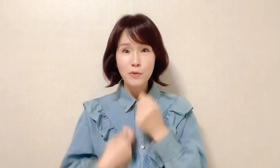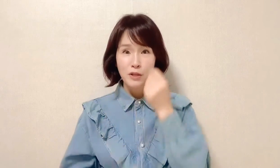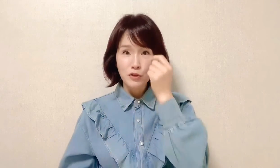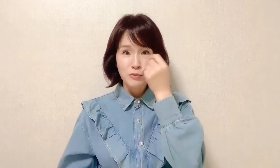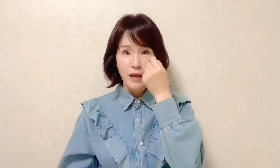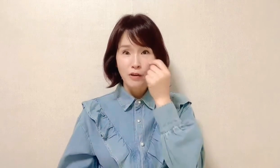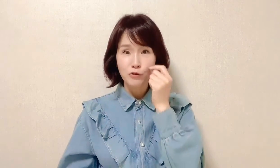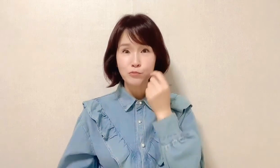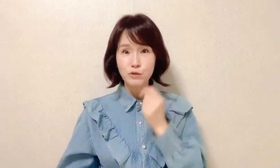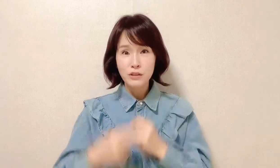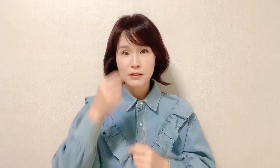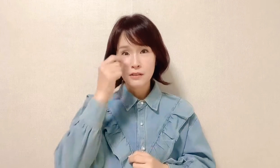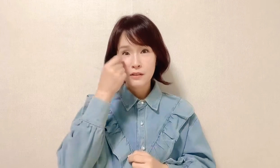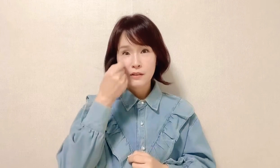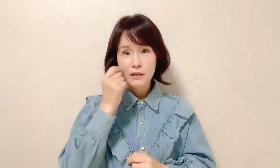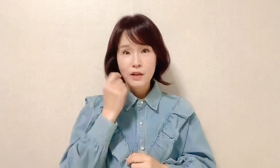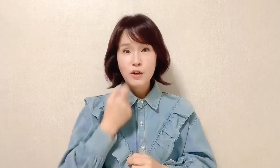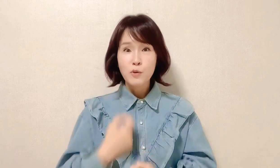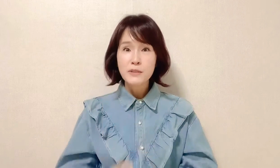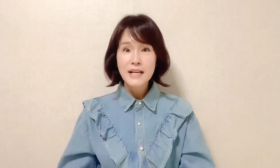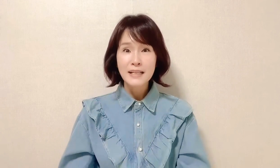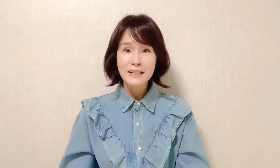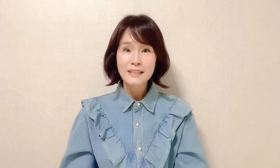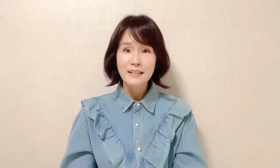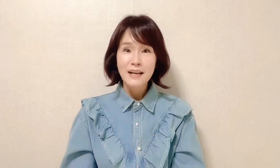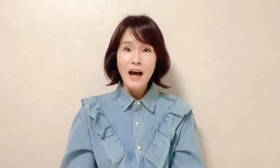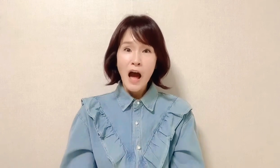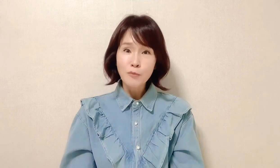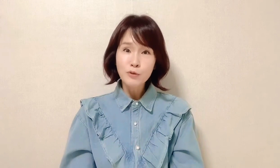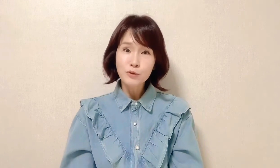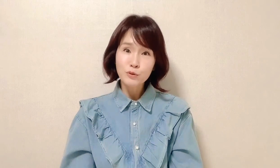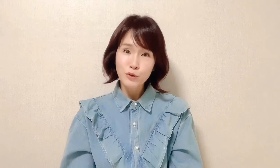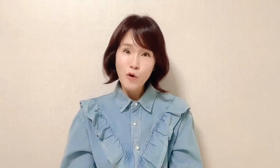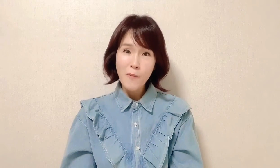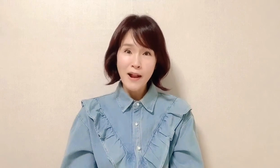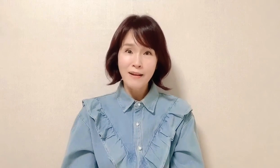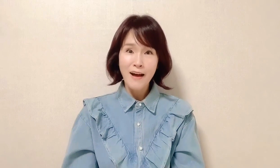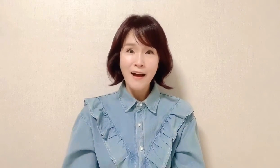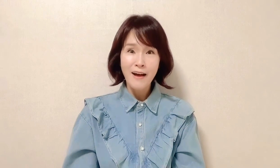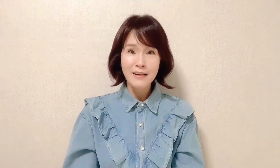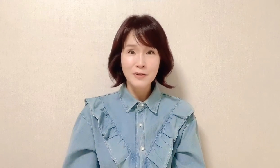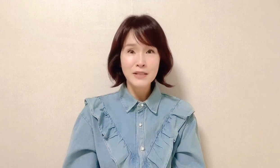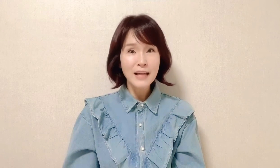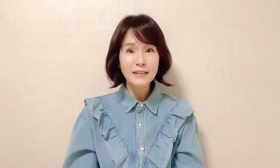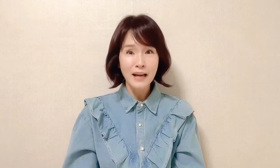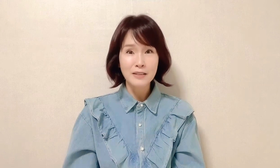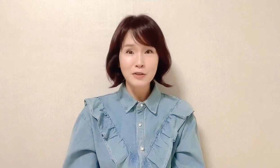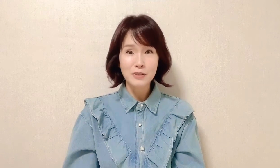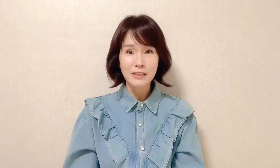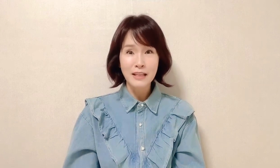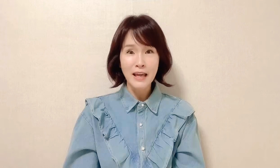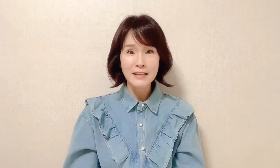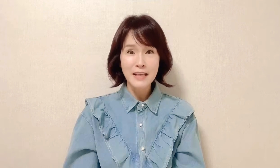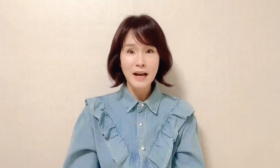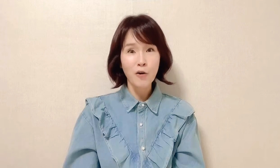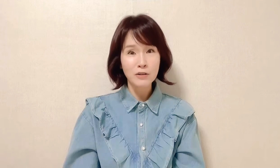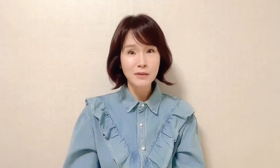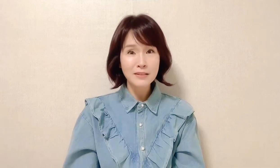주시면 돼요. 눈물. 골짜기는 아무것도 두려워 말라에서 산 가르쳐 줄 때 제가 언급을